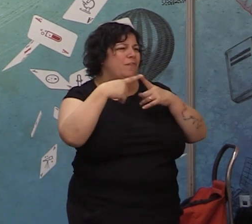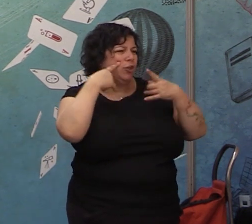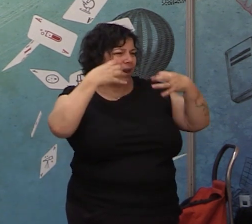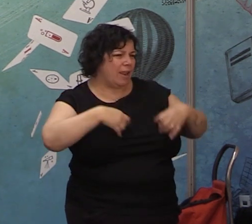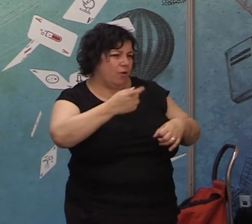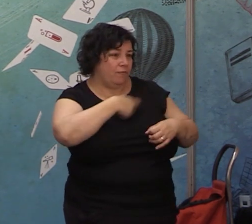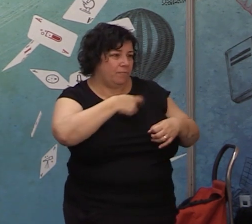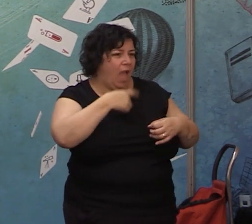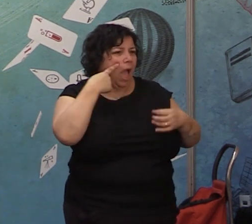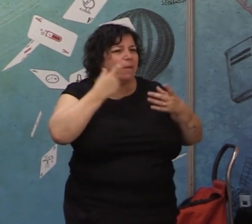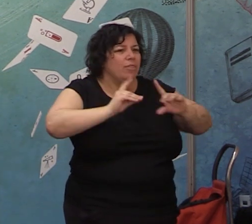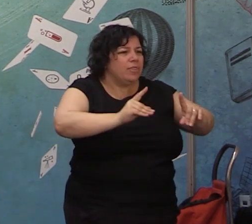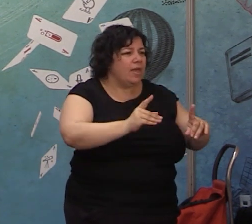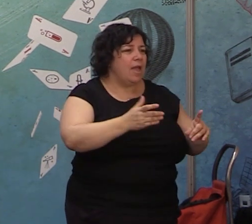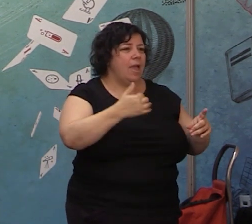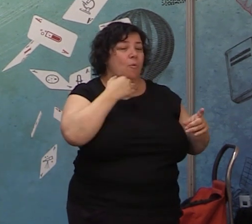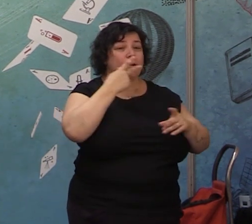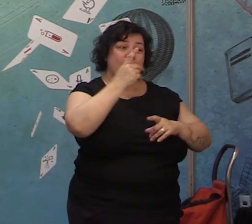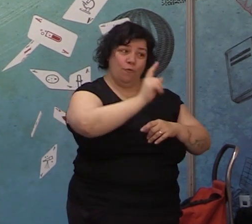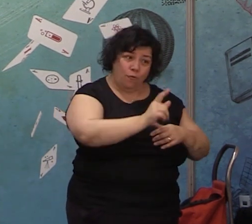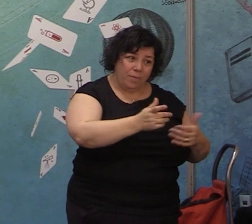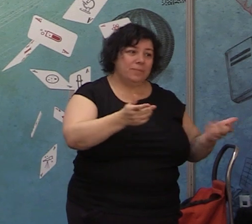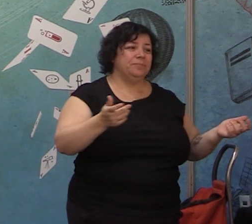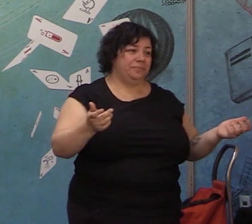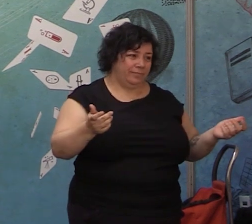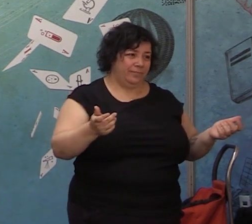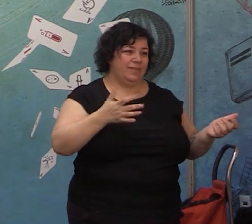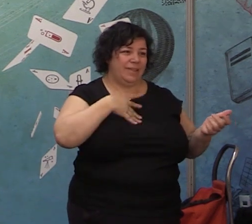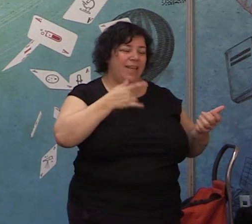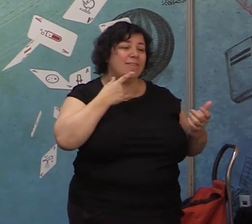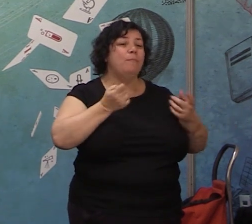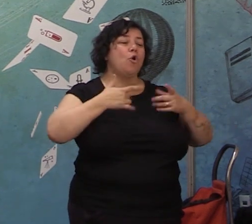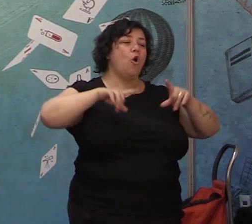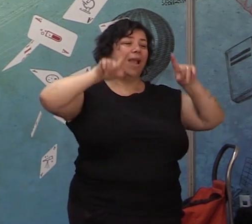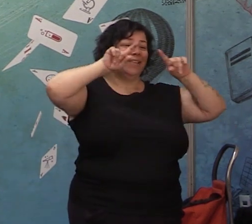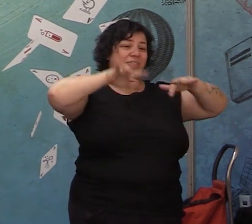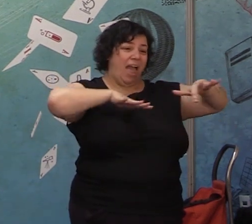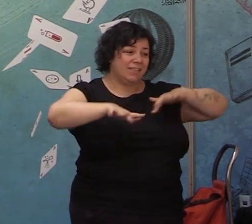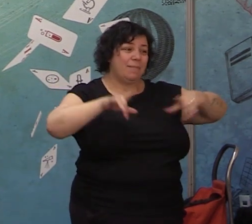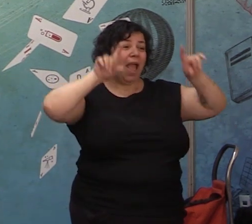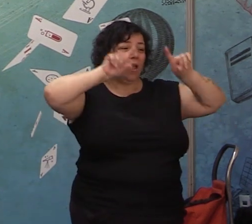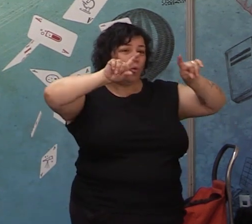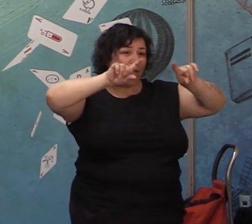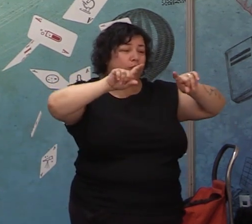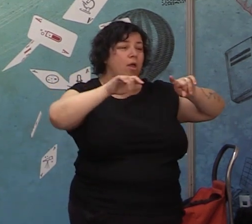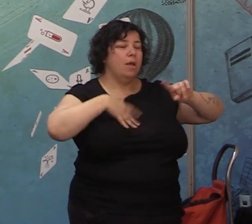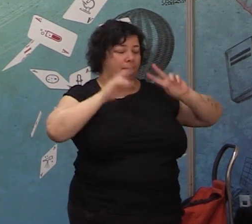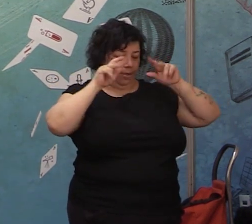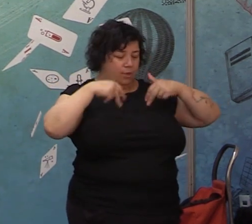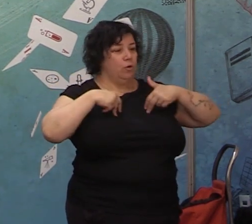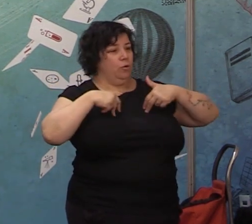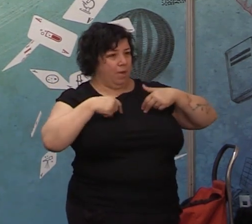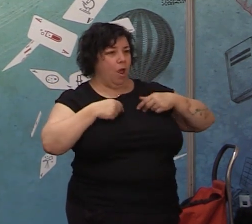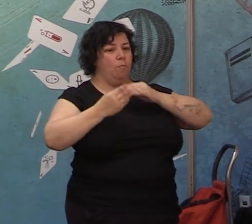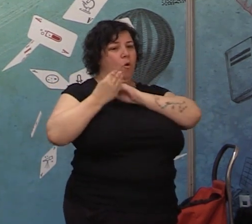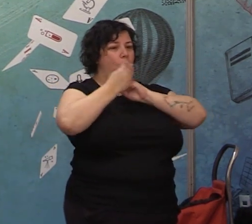riesgo cardiovascular, que no fumen, es decir, enseñanza activa educación para que estas mujeres se cuiden